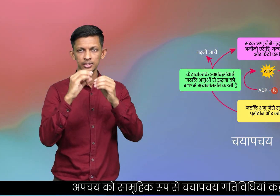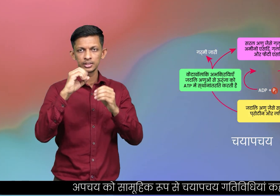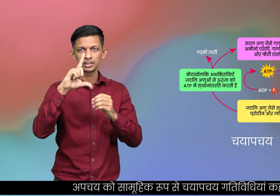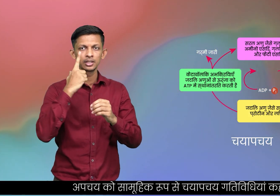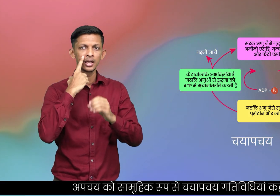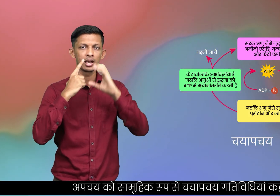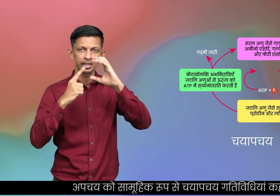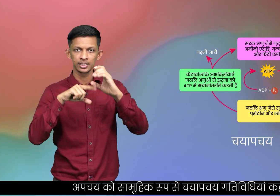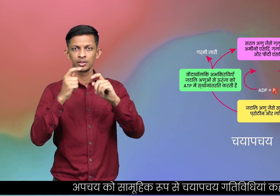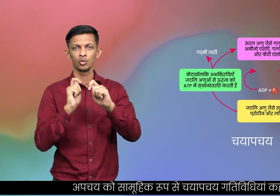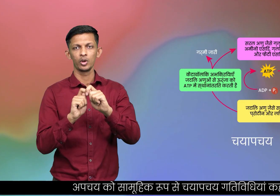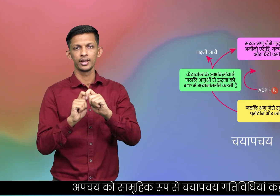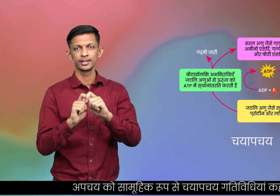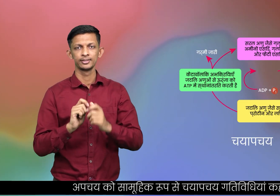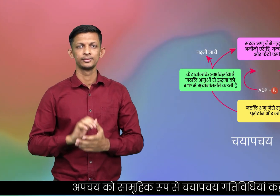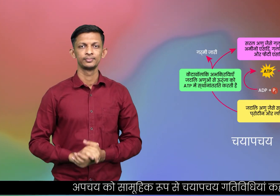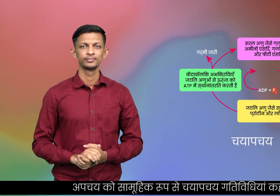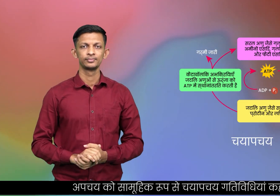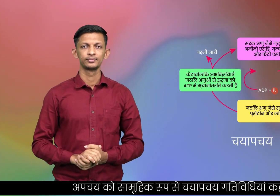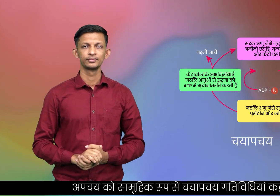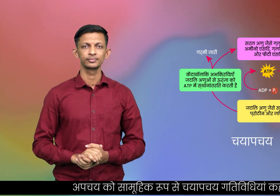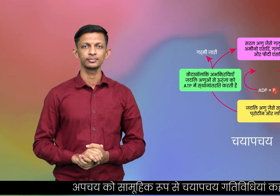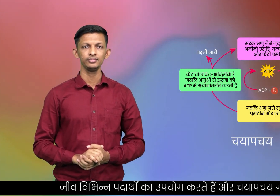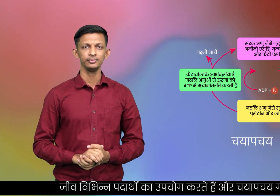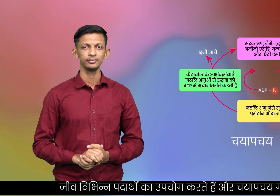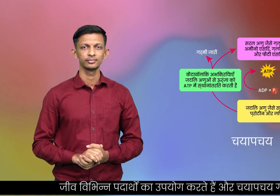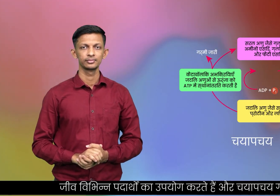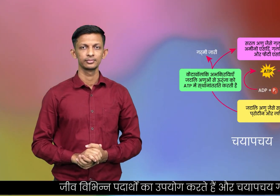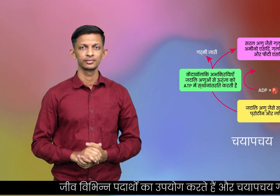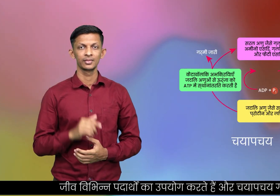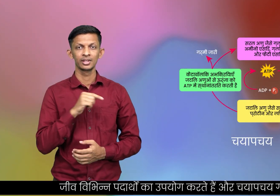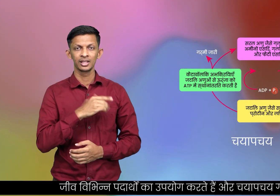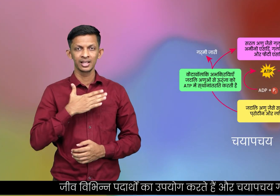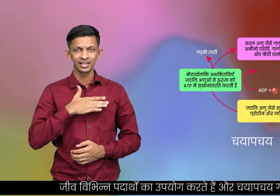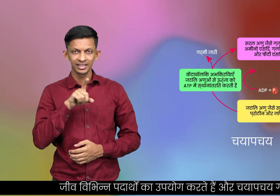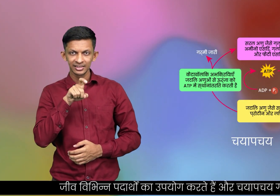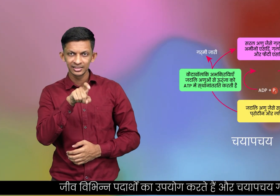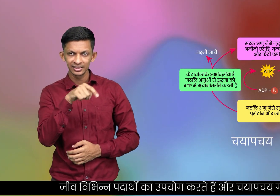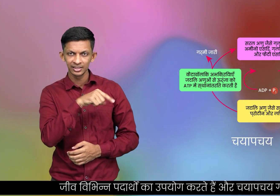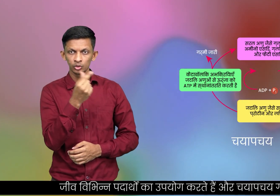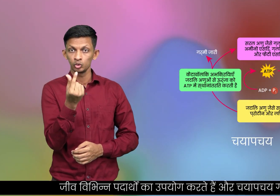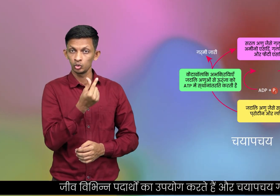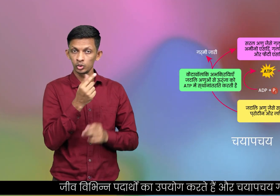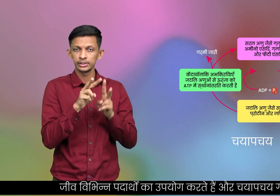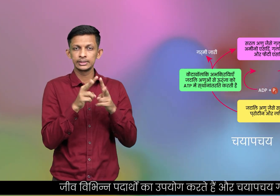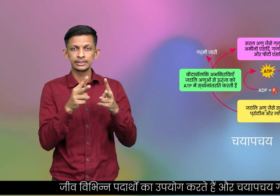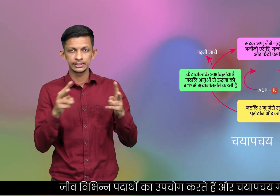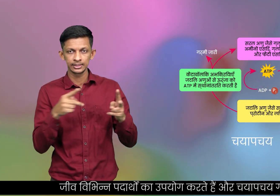चय-अपचय गतिविधियां कहा जाता है। जीव विभिन्न पदार्थों का उपयोग करते